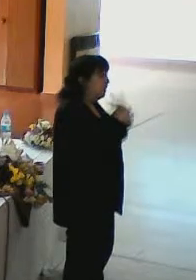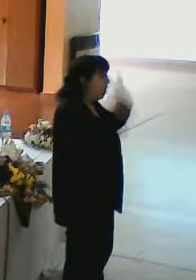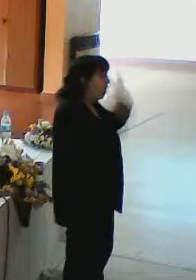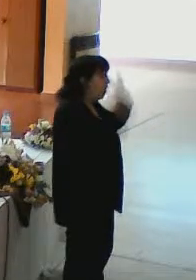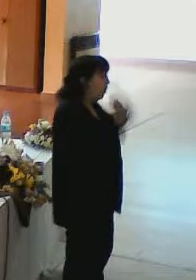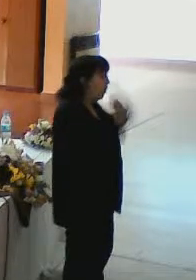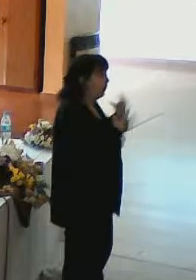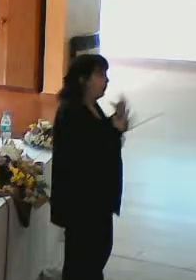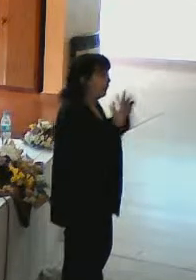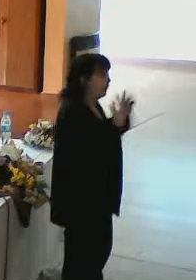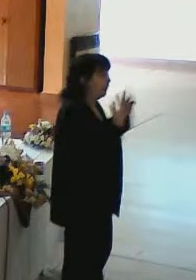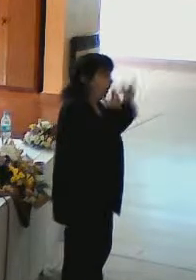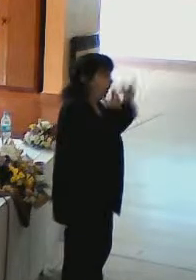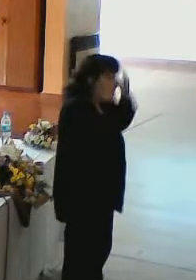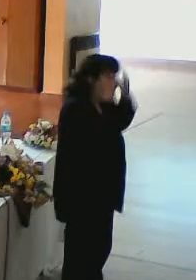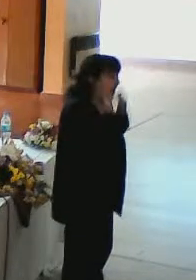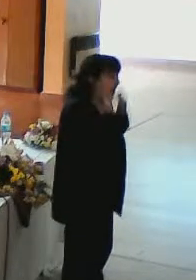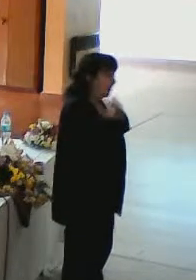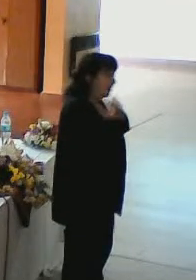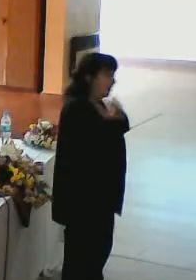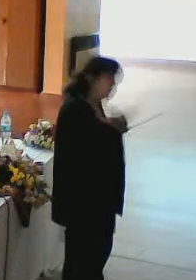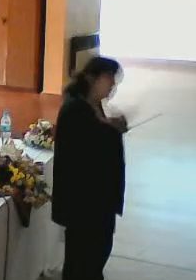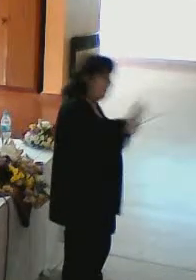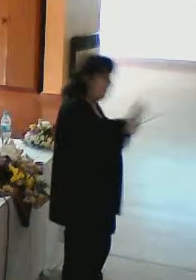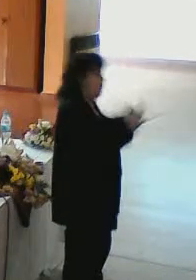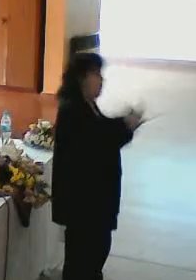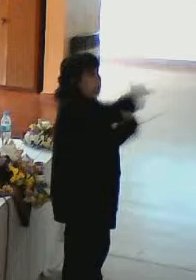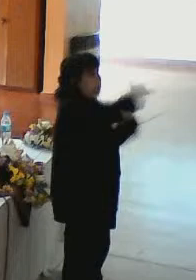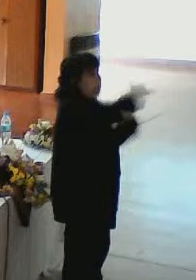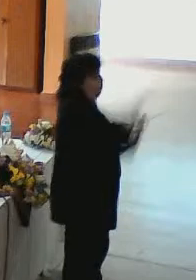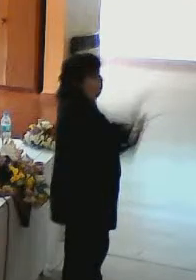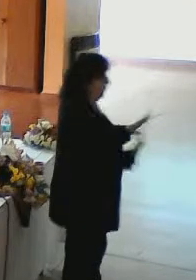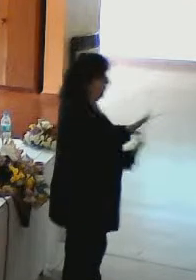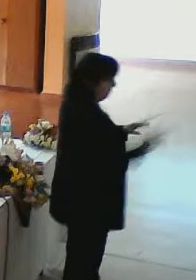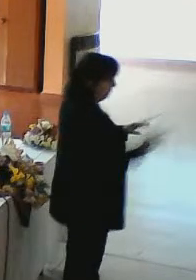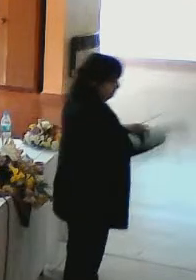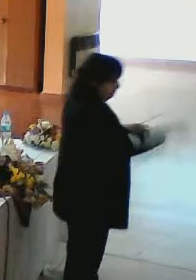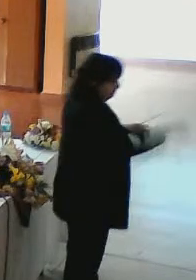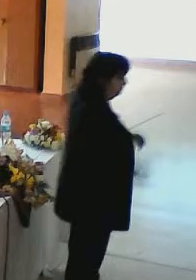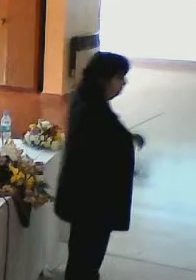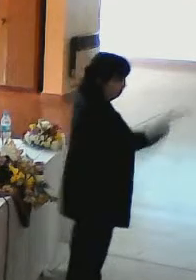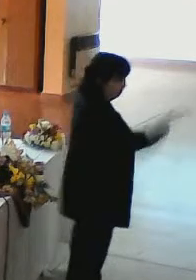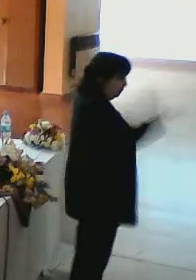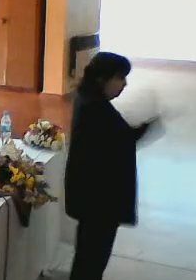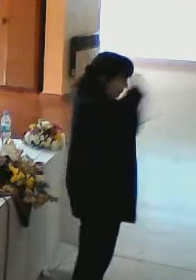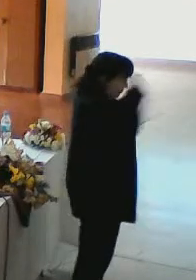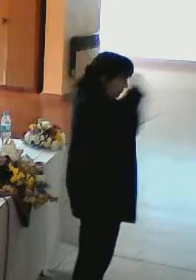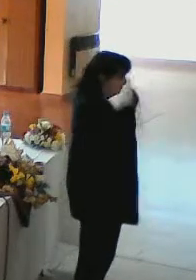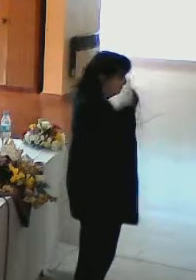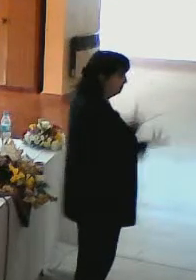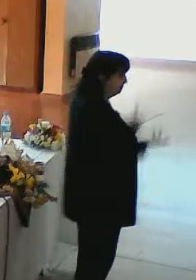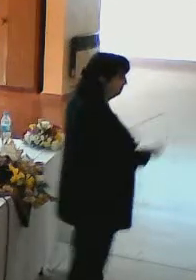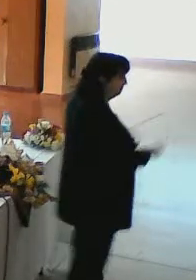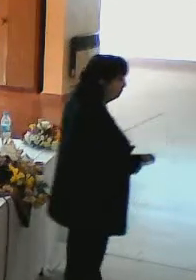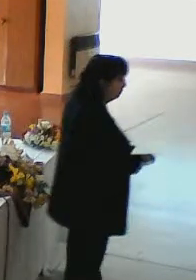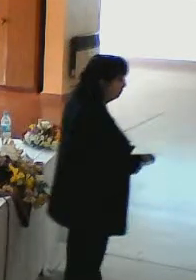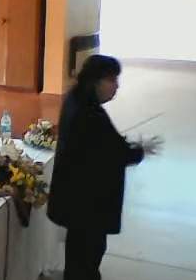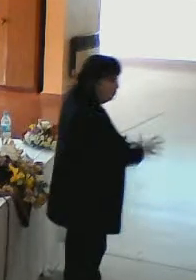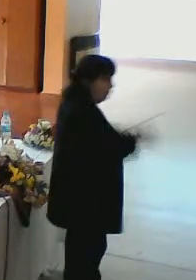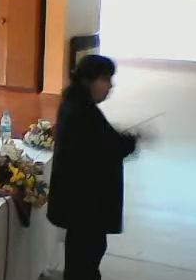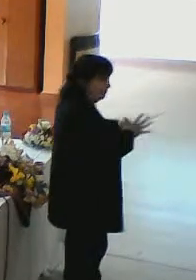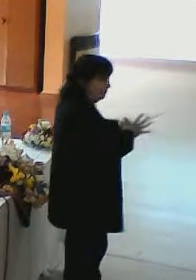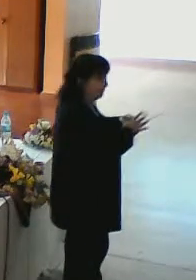Bueno, acá tenemos todas las alteraciones sensoriales, de la visión, de la audición, van a provocar algún tipo de trastorno